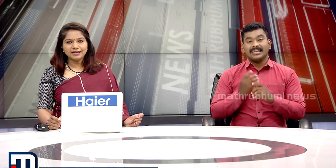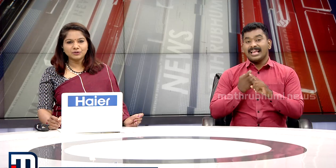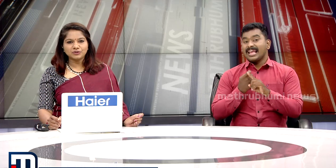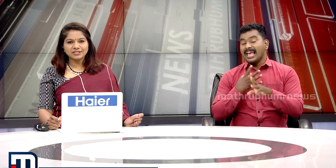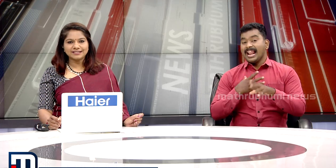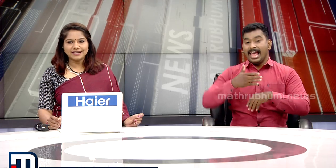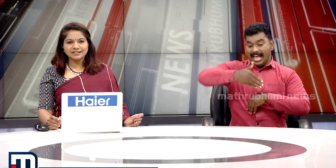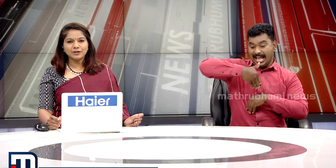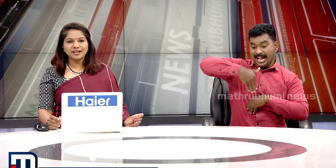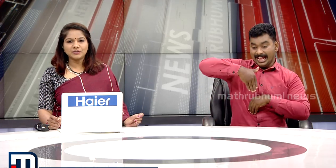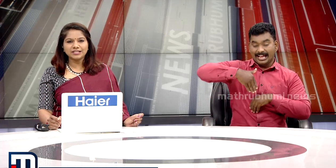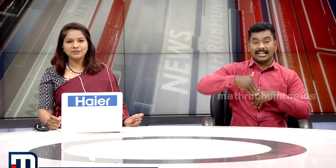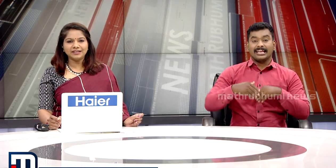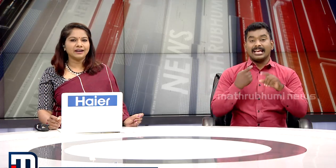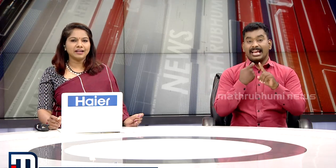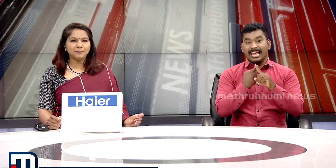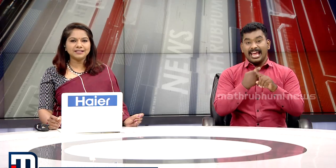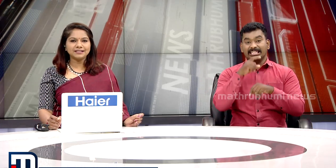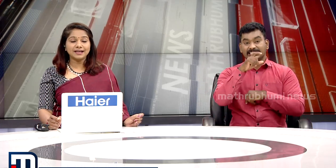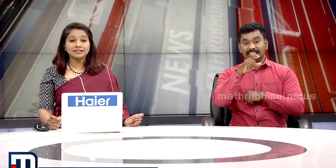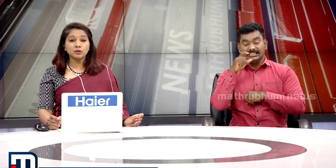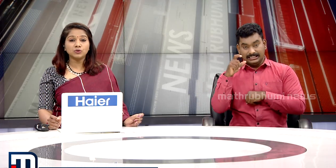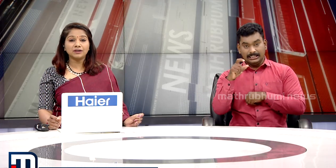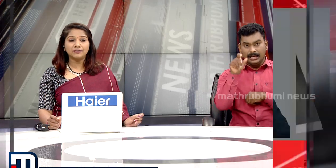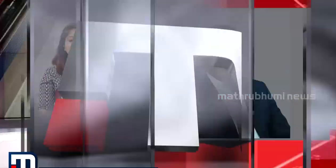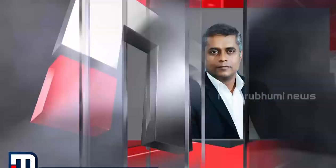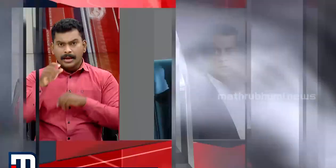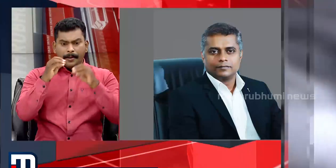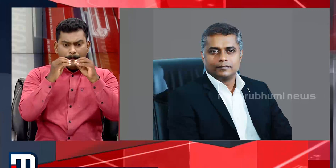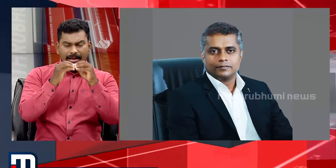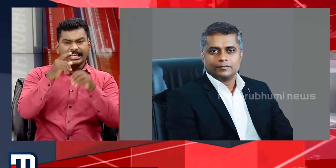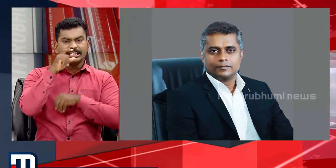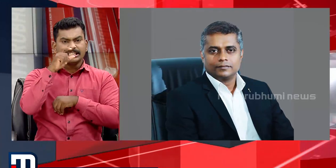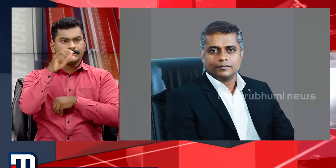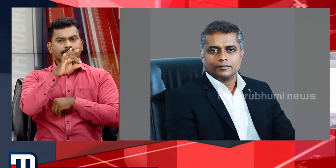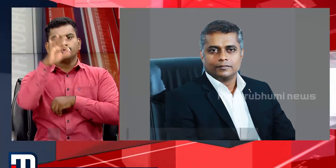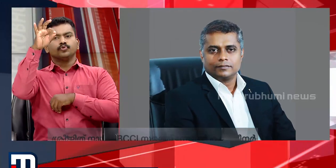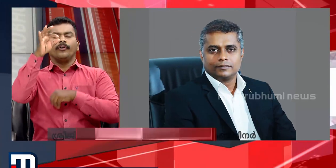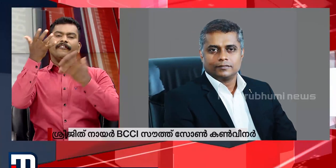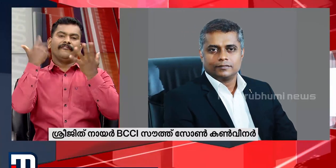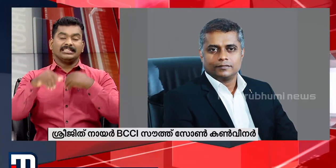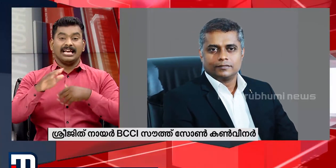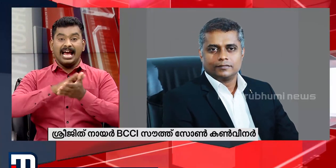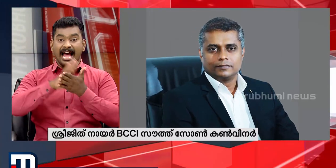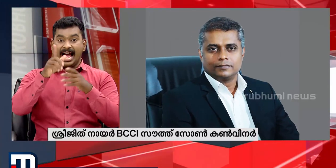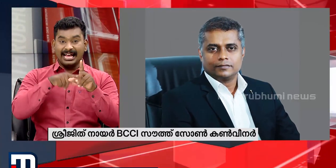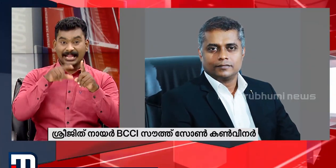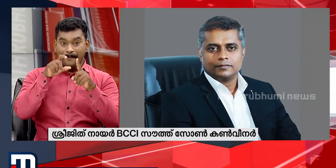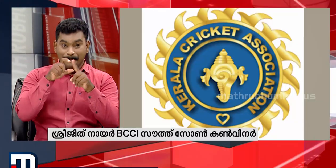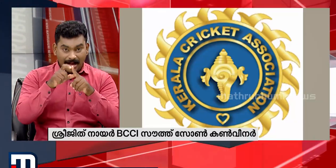Kerala Cricket Association Secretary Advocate sreejithvnair BCCI South Zone Convener ആയി നിയമിച്ചു. ഹൈദരാബാദിൽ ചേർന്ന യോഗത്തിലാണ്